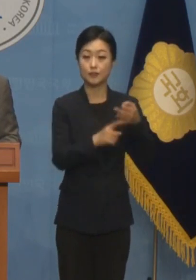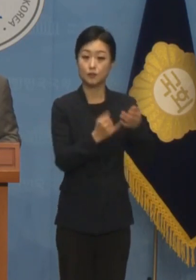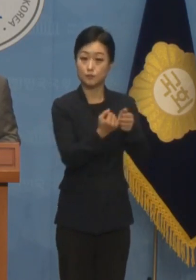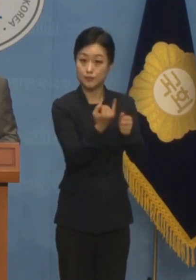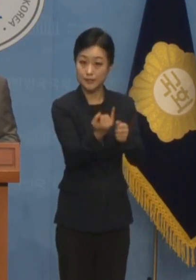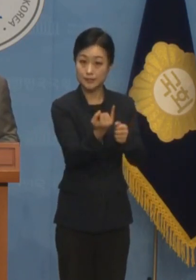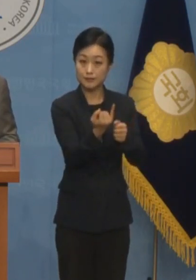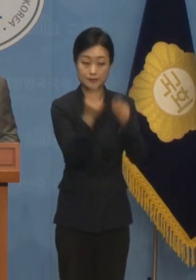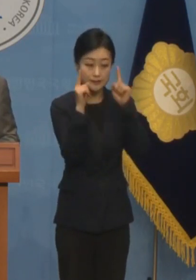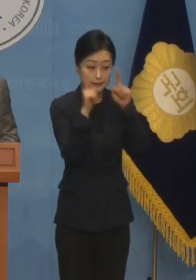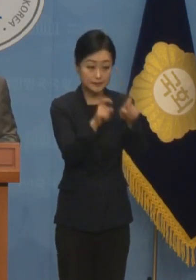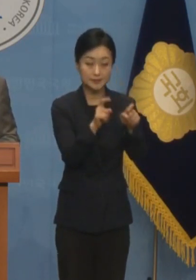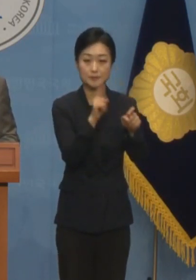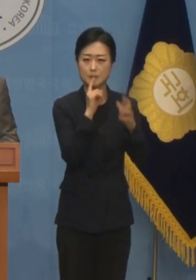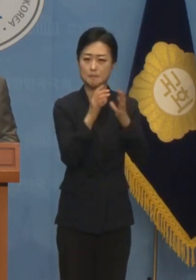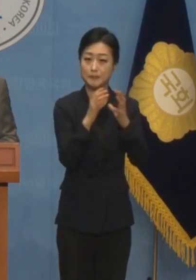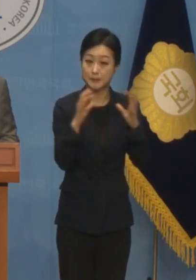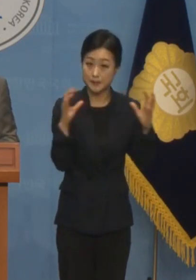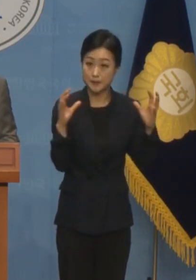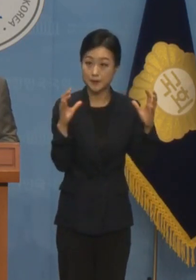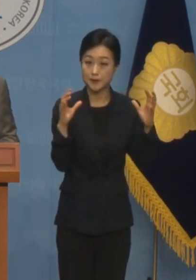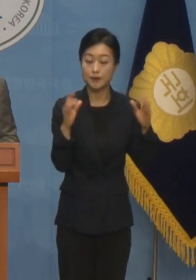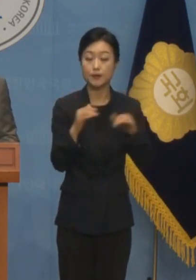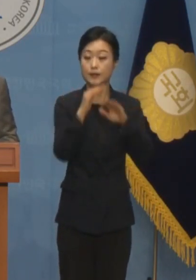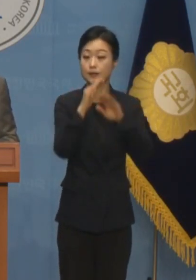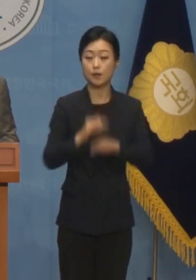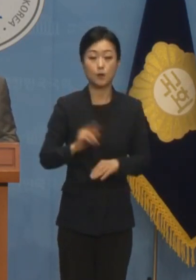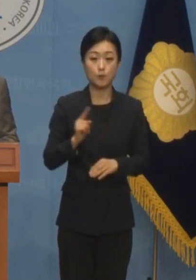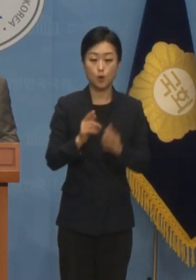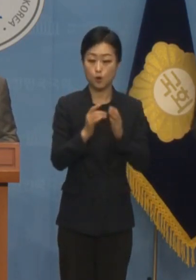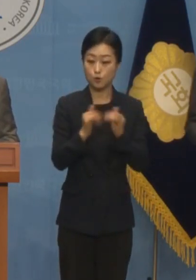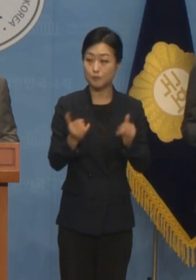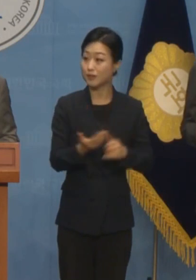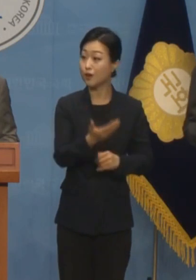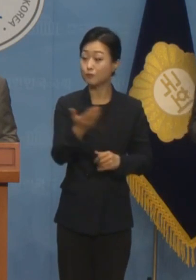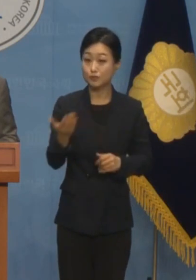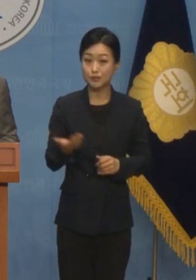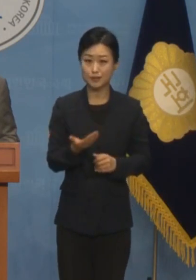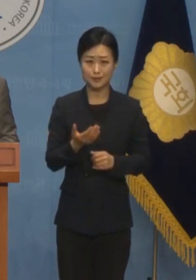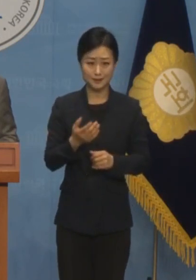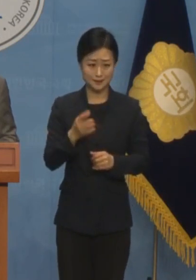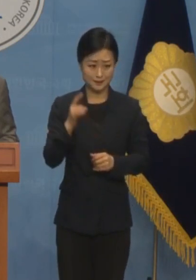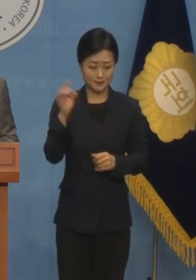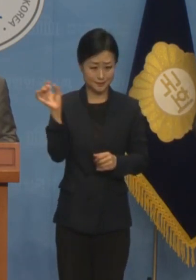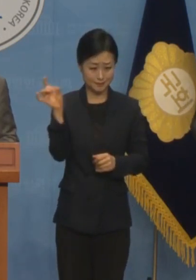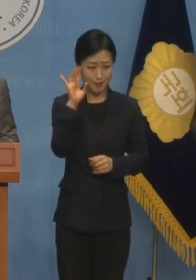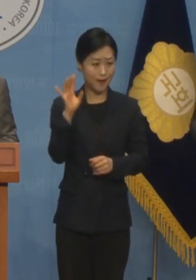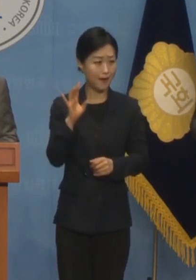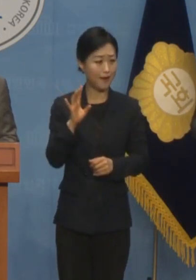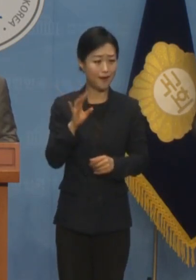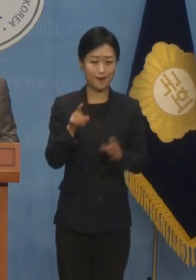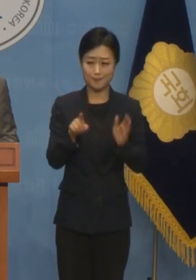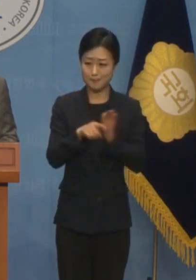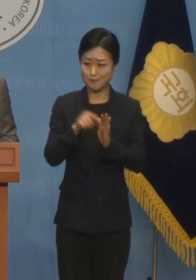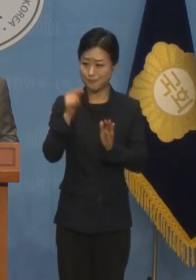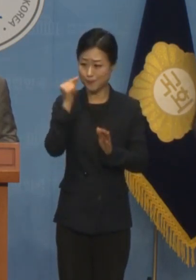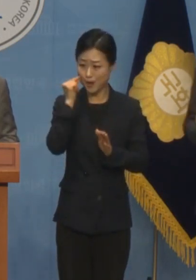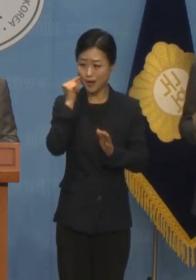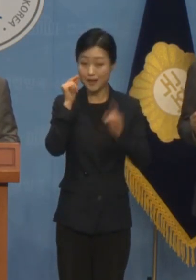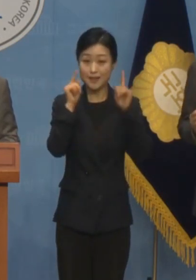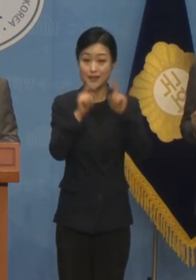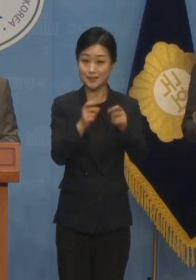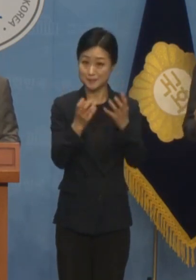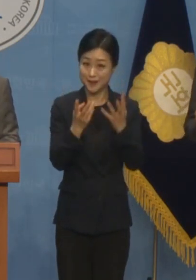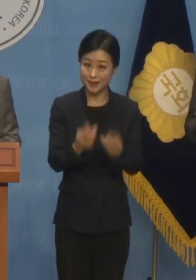의혹이 계속해서 나오고 있습니다. 그 내용이 국민들께서 상상할 수 없을 정도로 믿을 수 없는